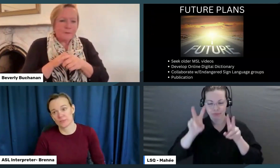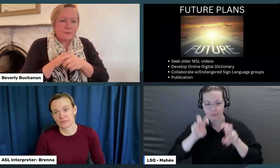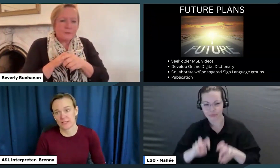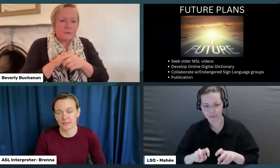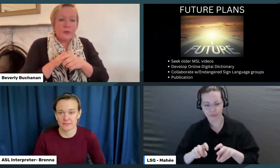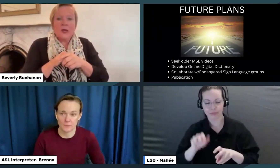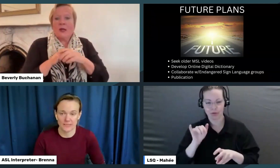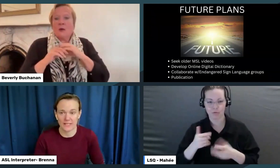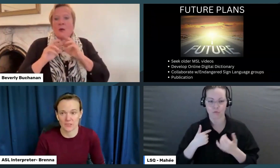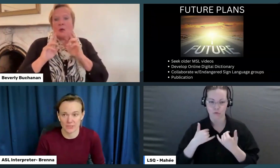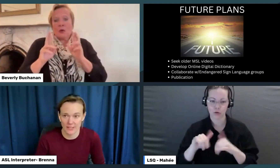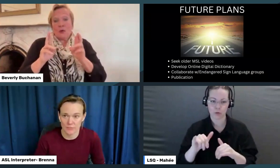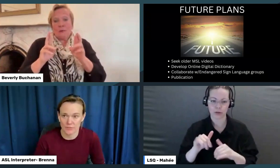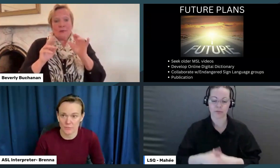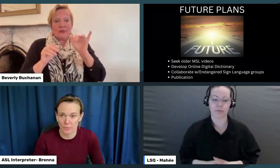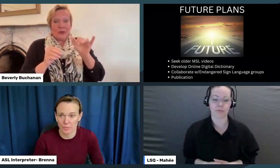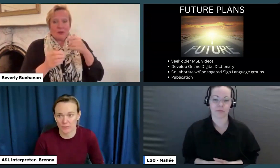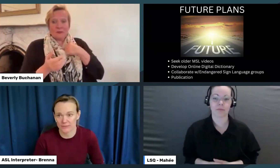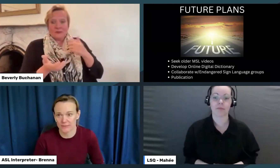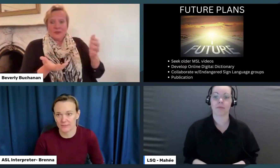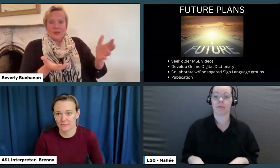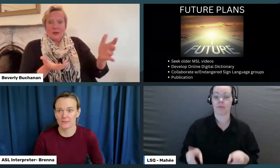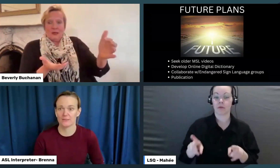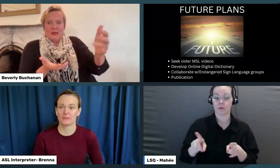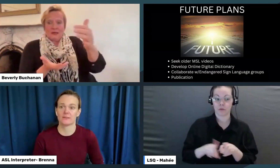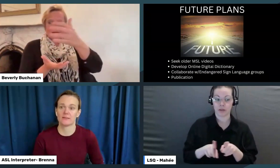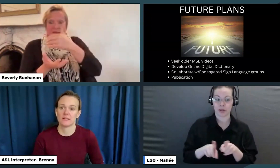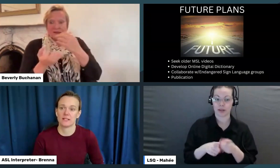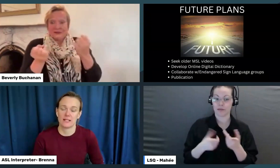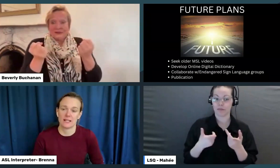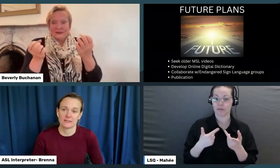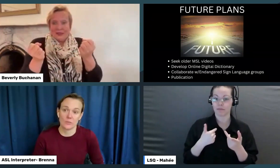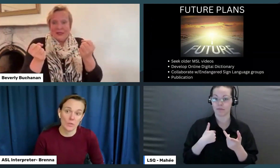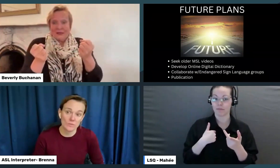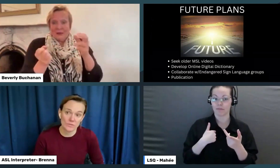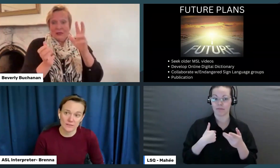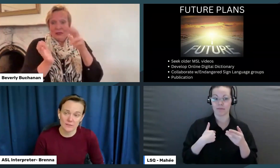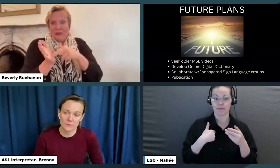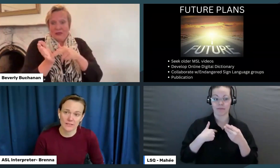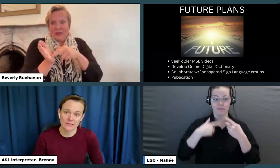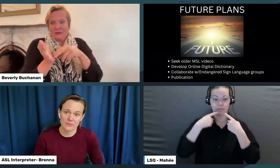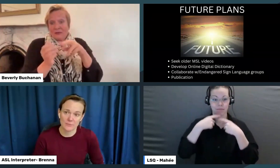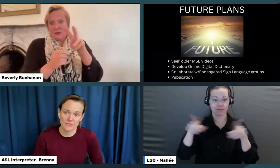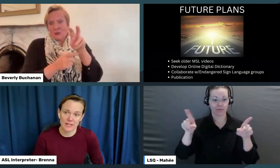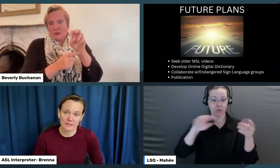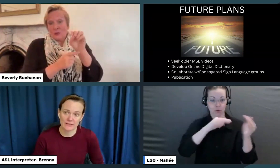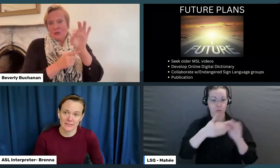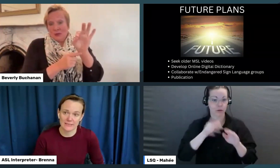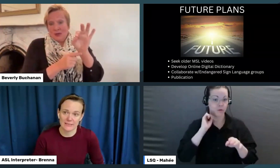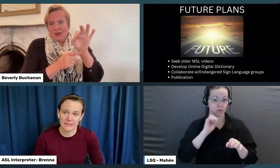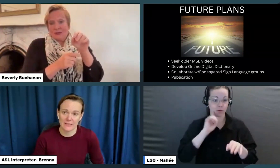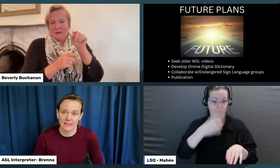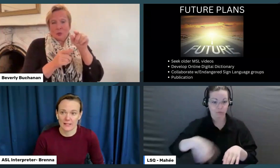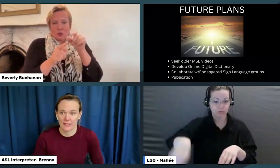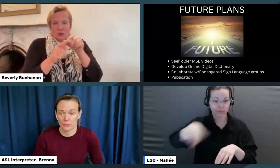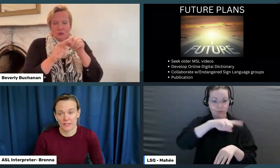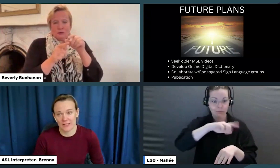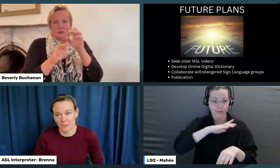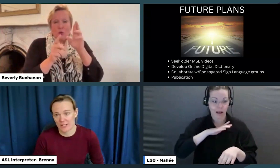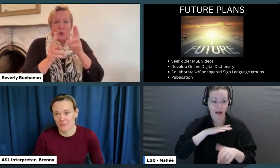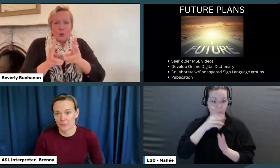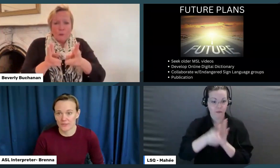faciles à regarder et possibles à regarder. Et donc, probablement, une fois que j'aurai recueilli cela, pour le moment, nous